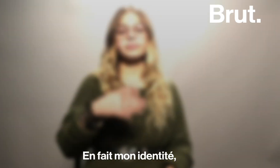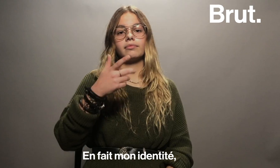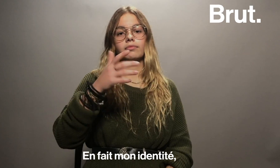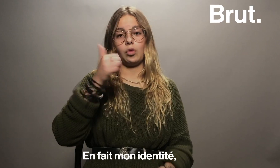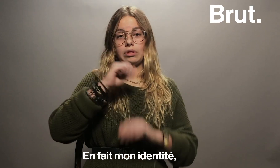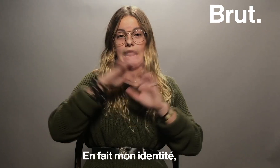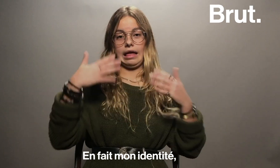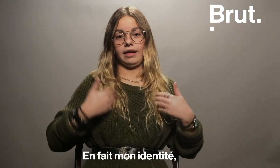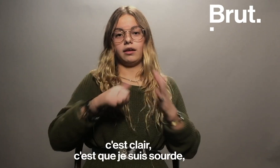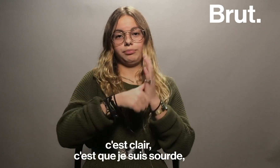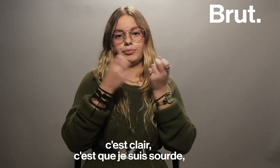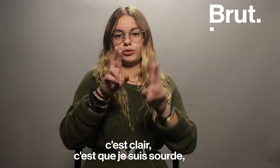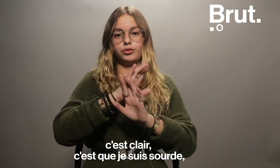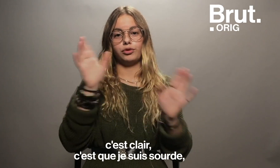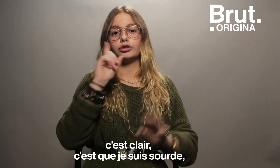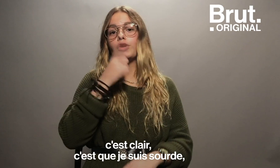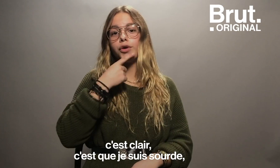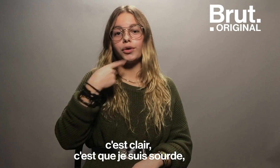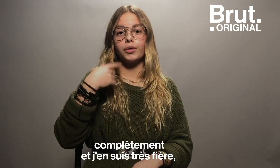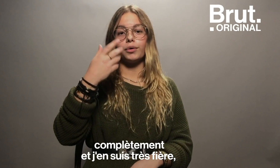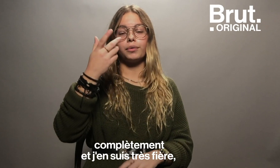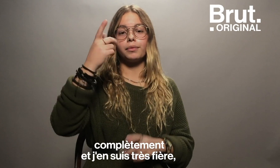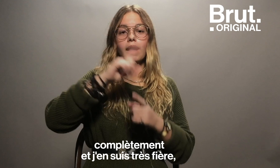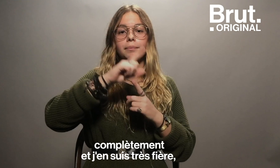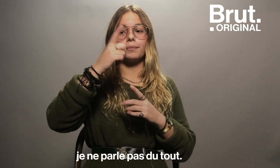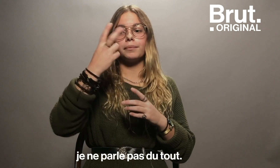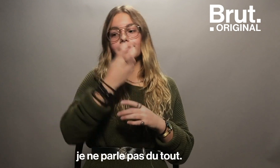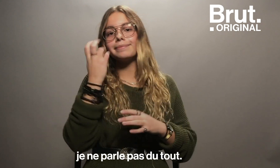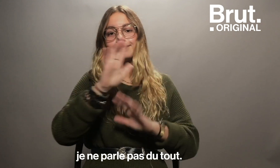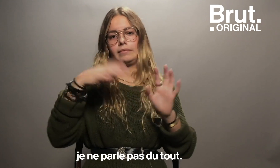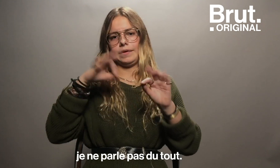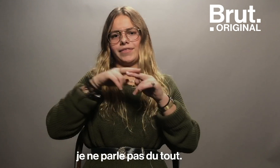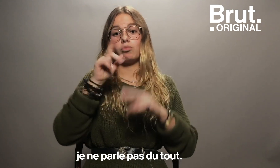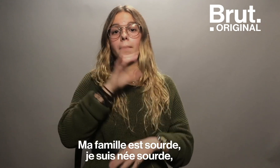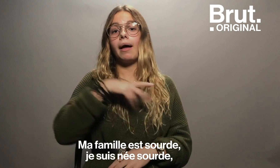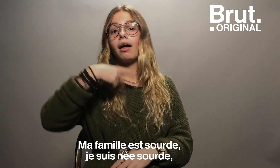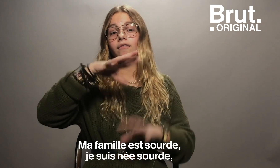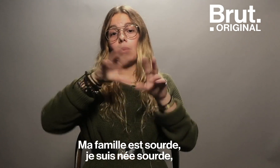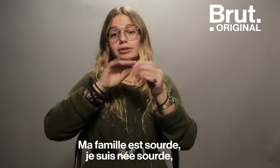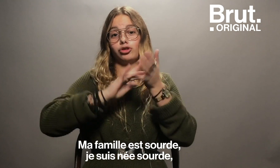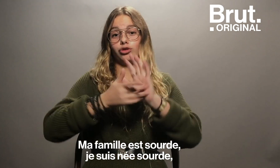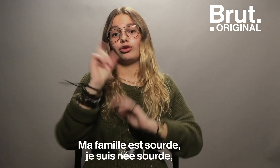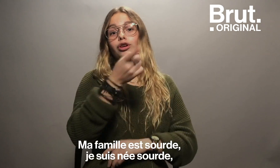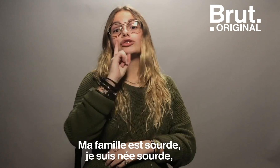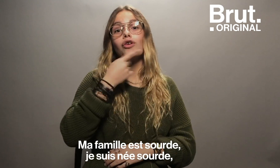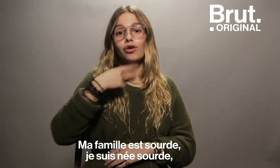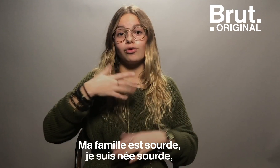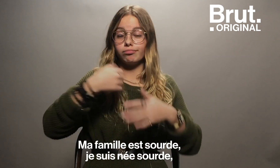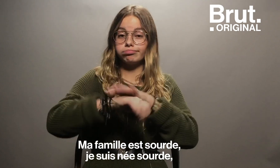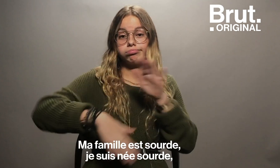En fait, pour être claire, mon identité, c'est claire, je suis sourde, complètement, et j'en suis très fière, je ne parle pas du tout, ma famille est sourde,